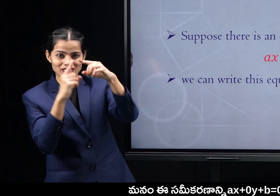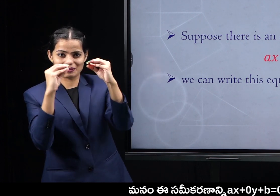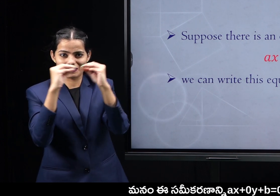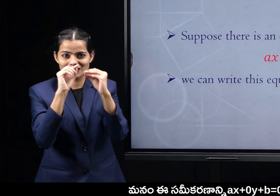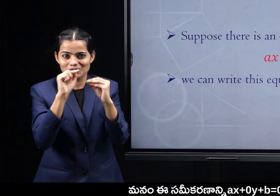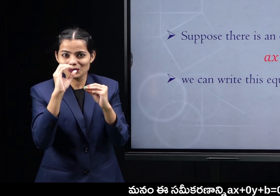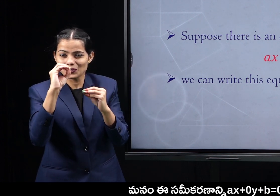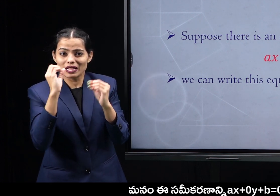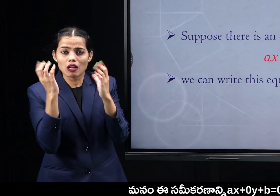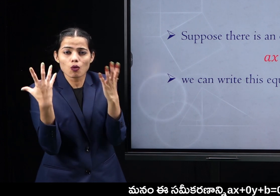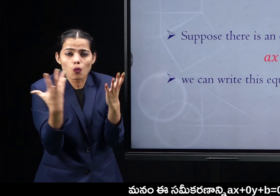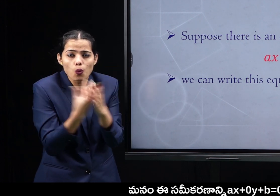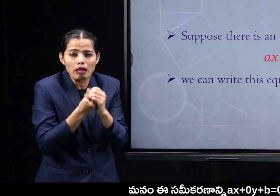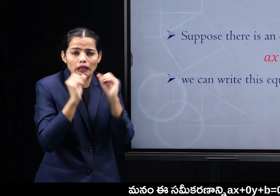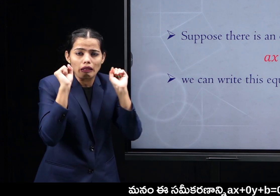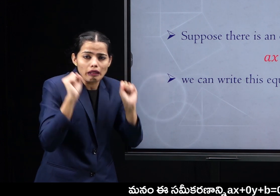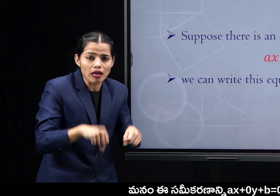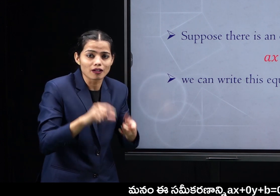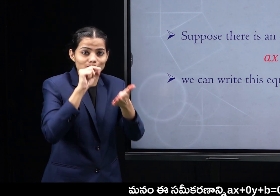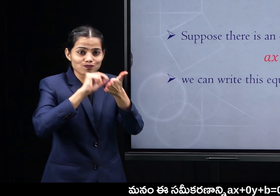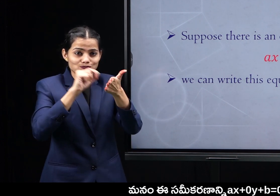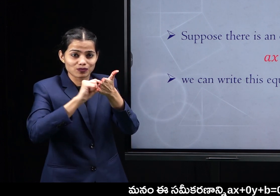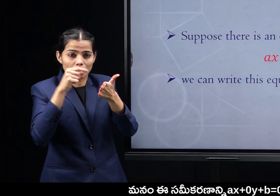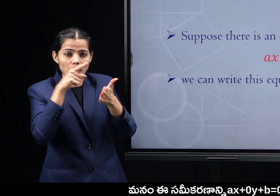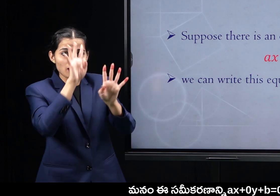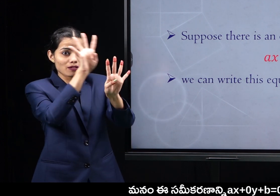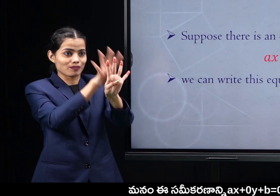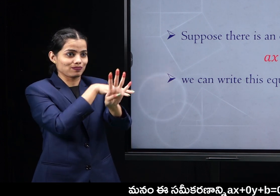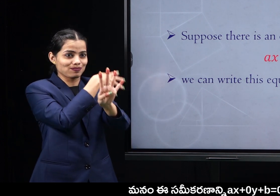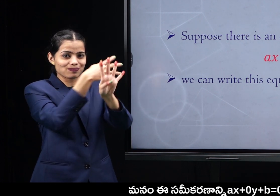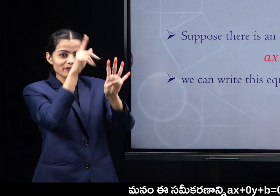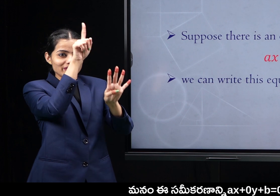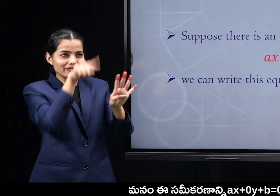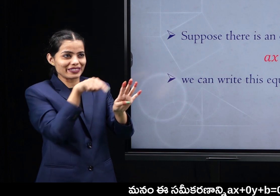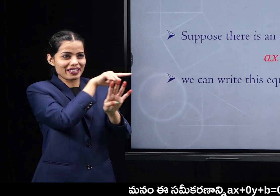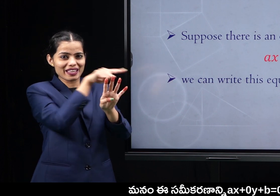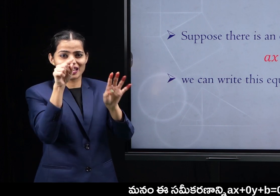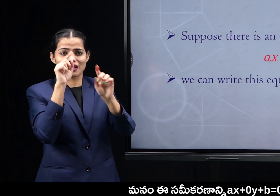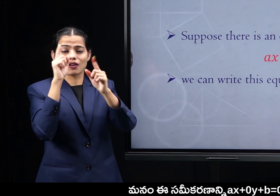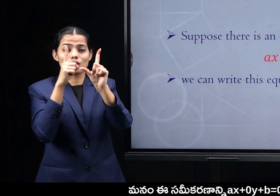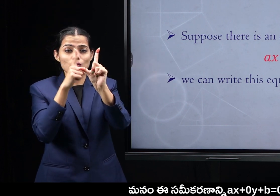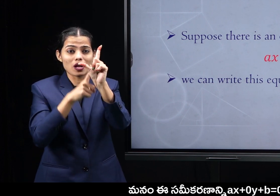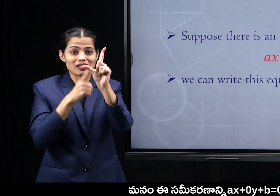మనం ఈ సమీకరణాన్ని ax ప్లస్ 0y ప్లస్ b ఈజ్ ఈక్వల్ టు 0 అని రాయొచ్చు.